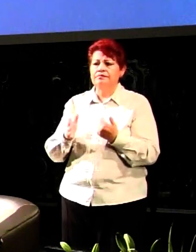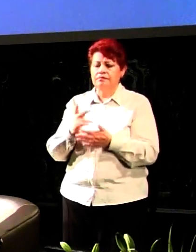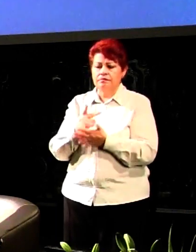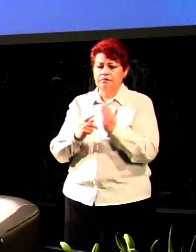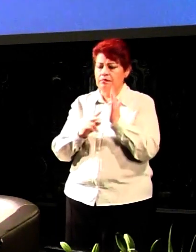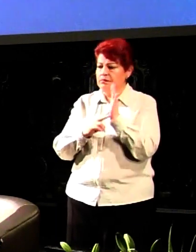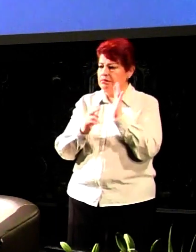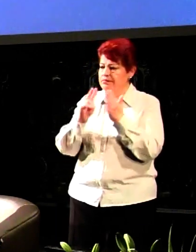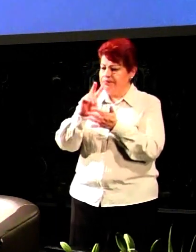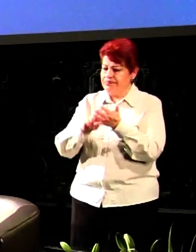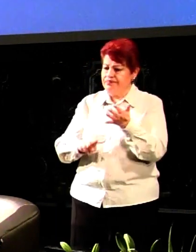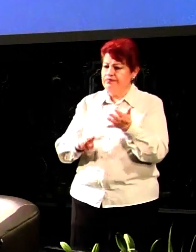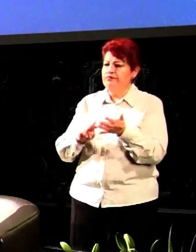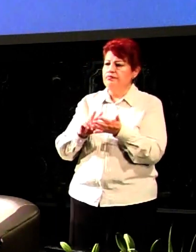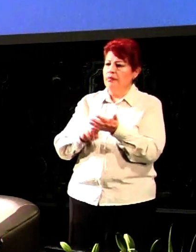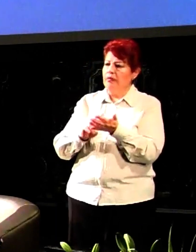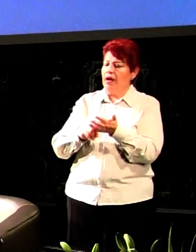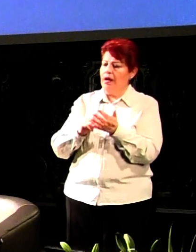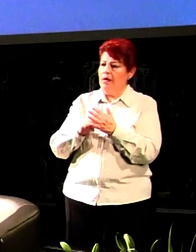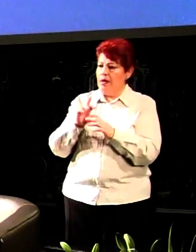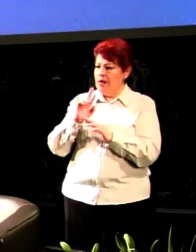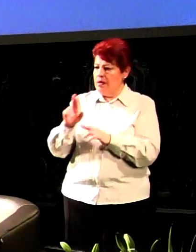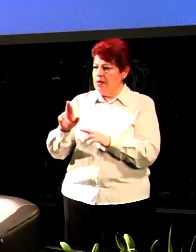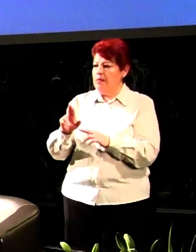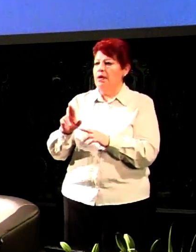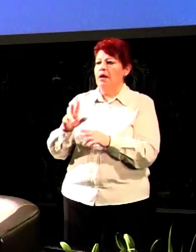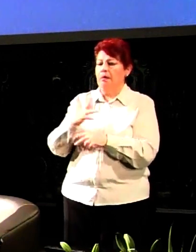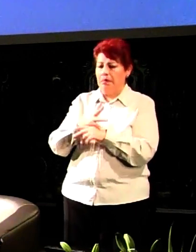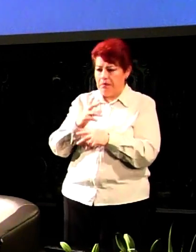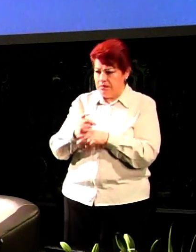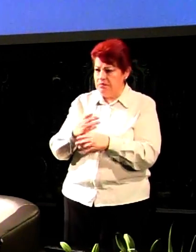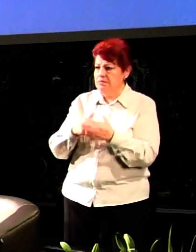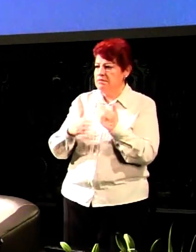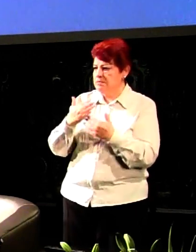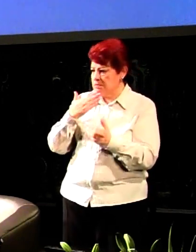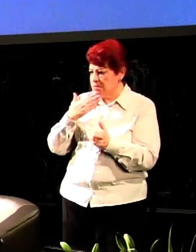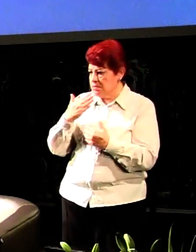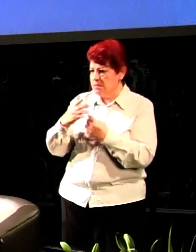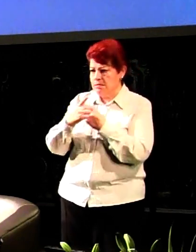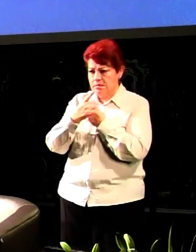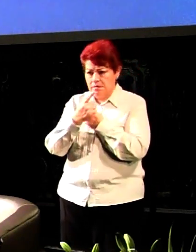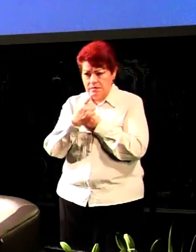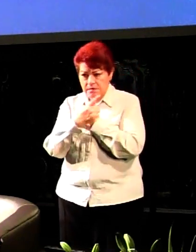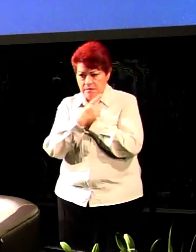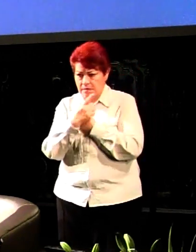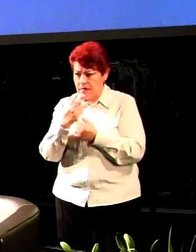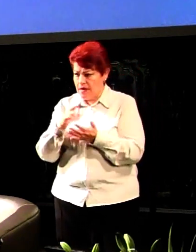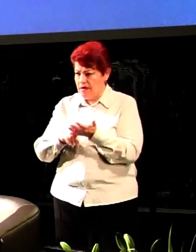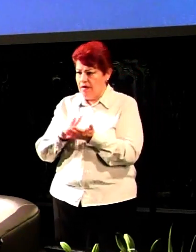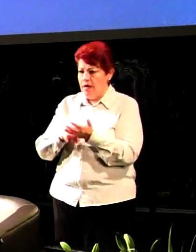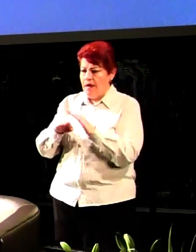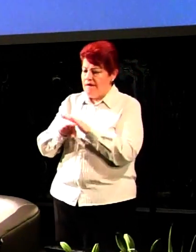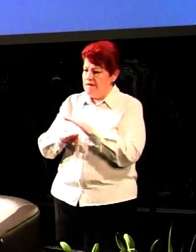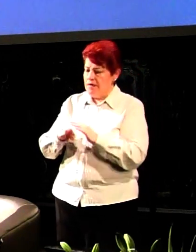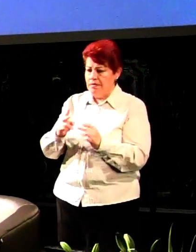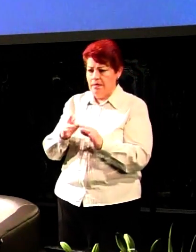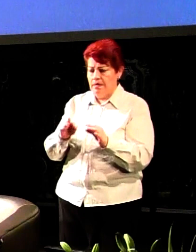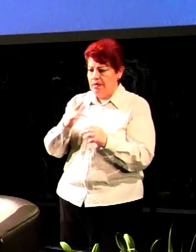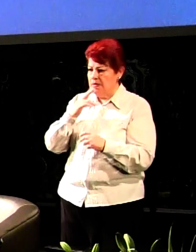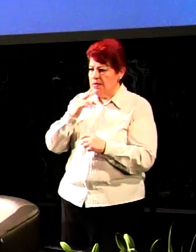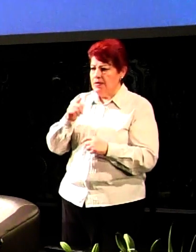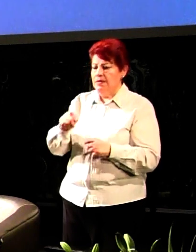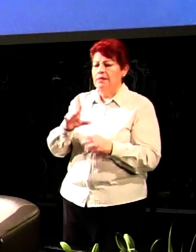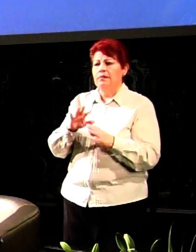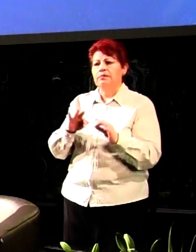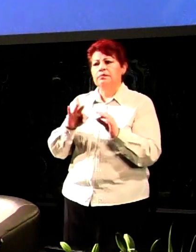de valores en donde hablamos del respeto, de la honestidad, de la cooperación, obviamente los valores son básicos y son